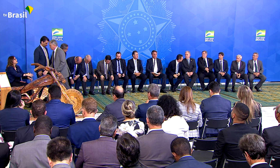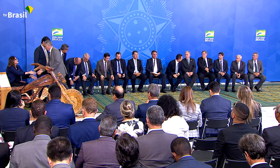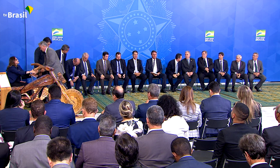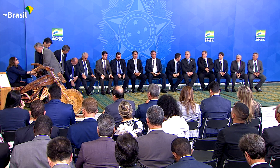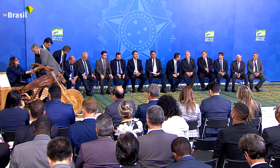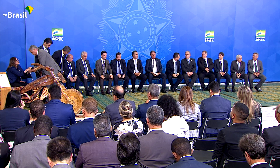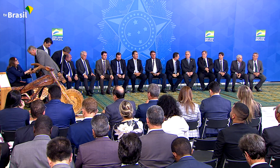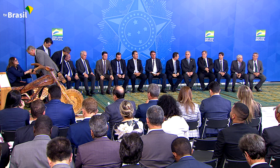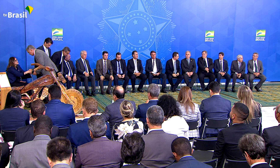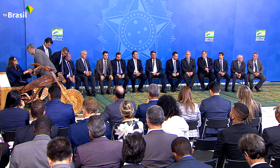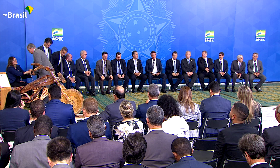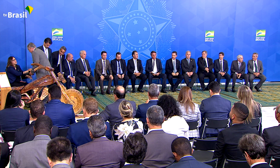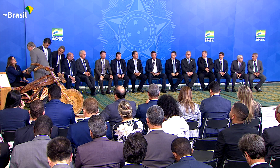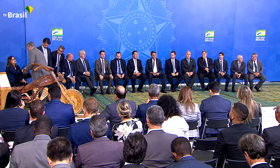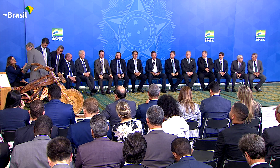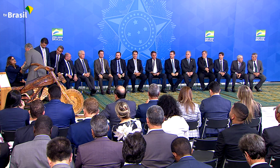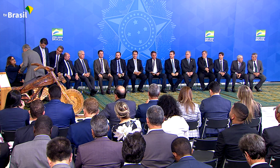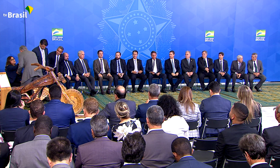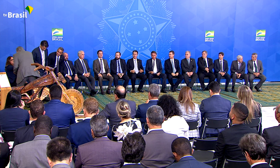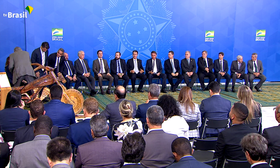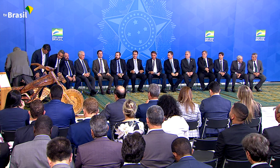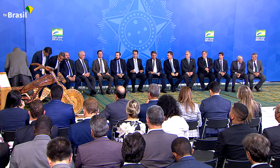E aí